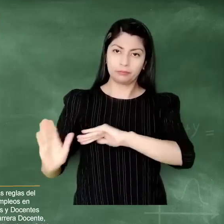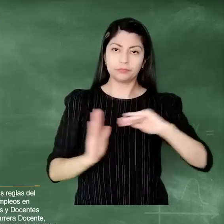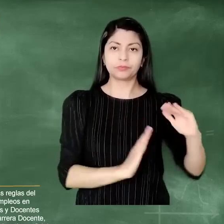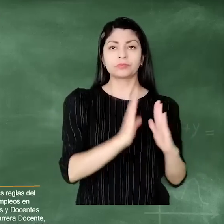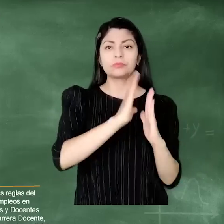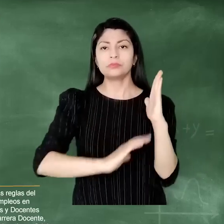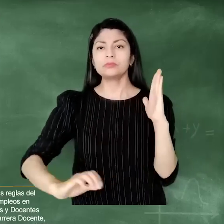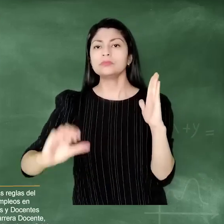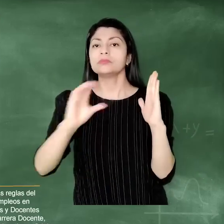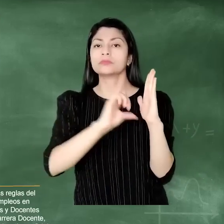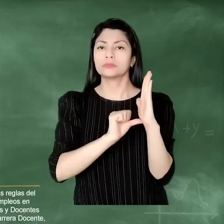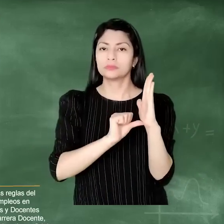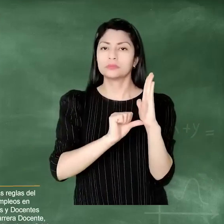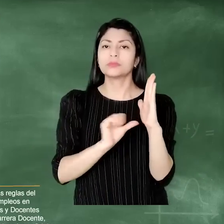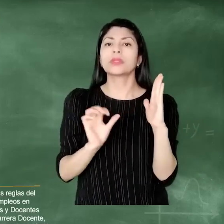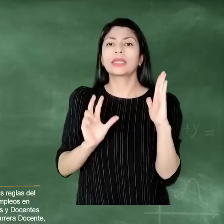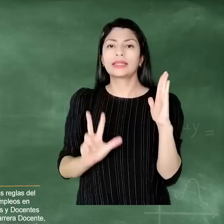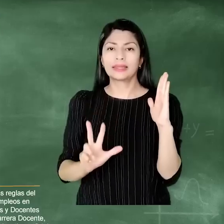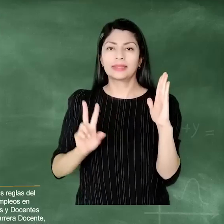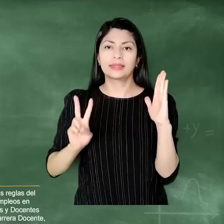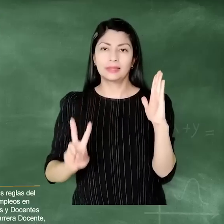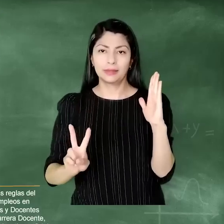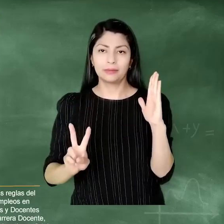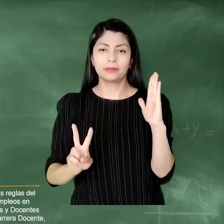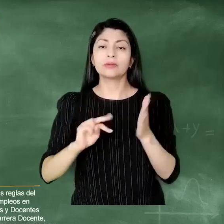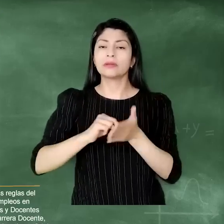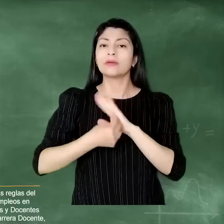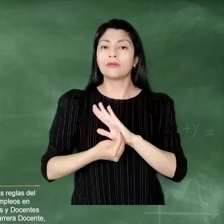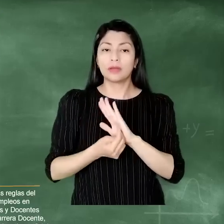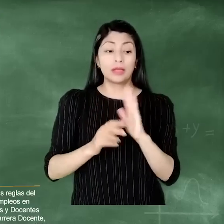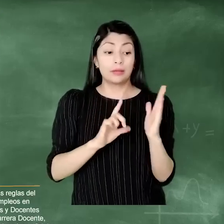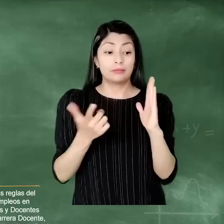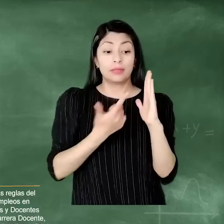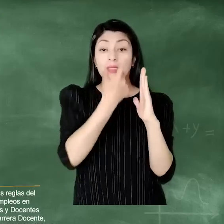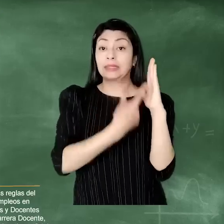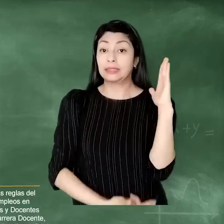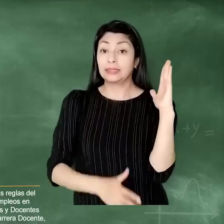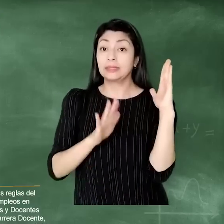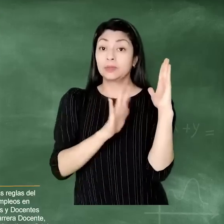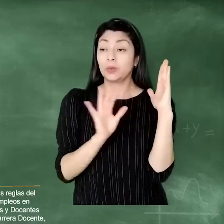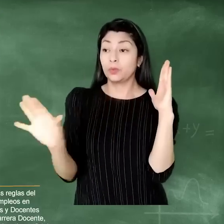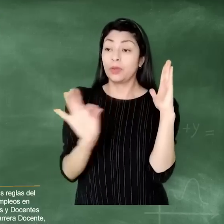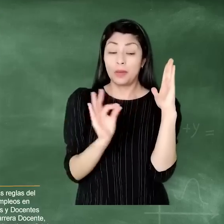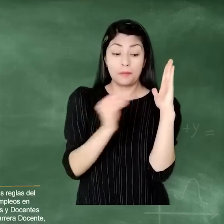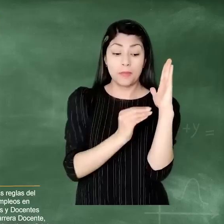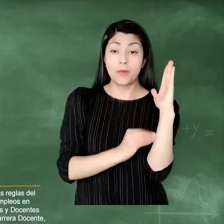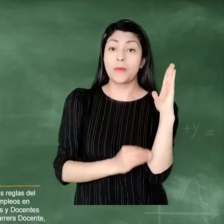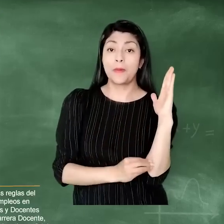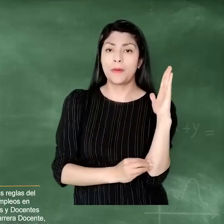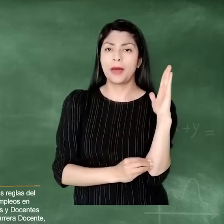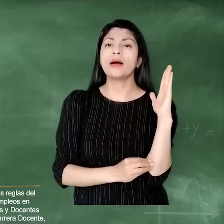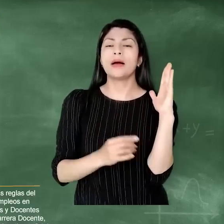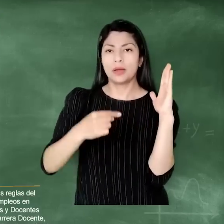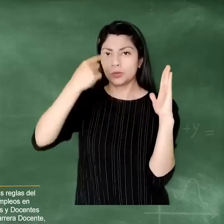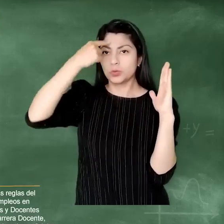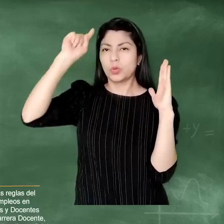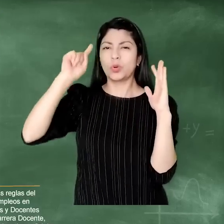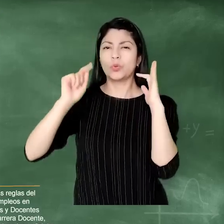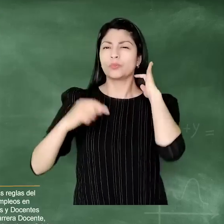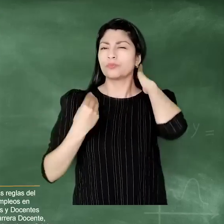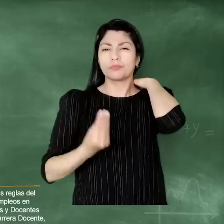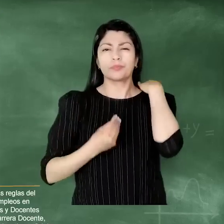empleos. Artículo 32. Recomposición automática de las listas de elegibles. Es